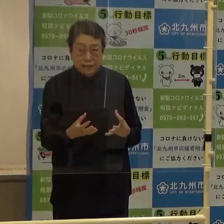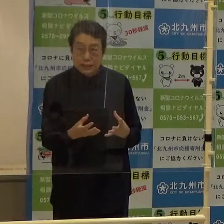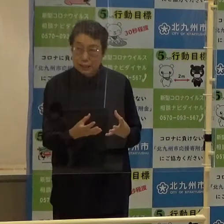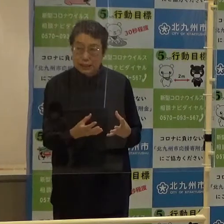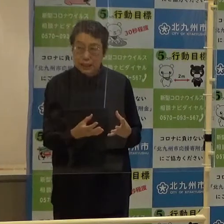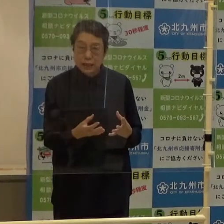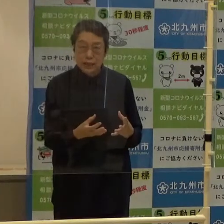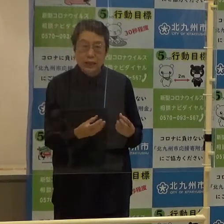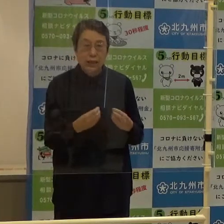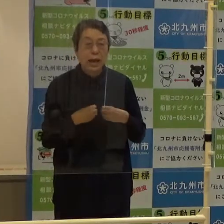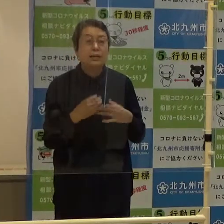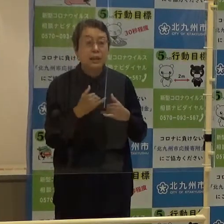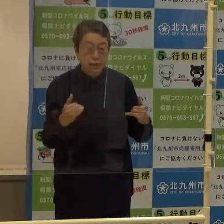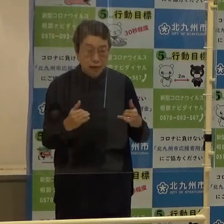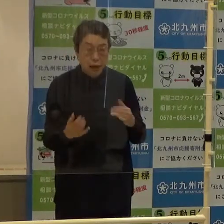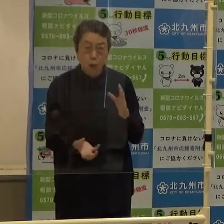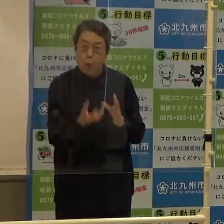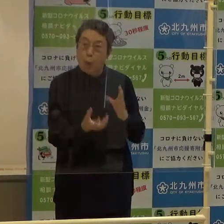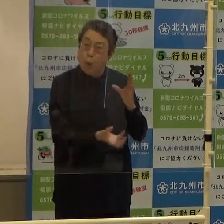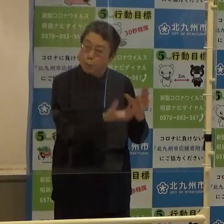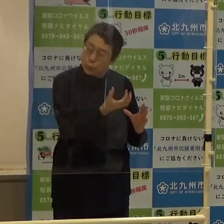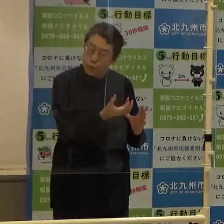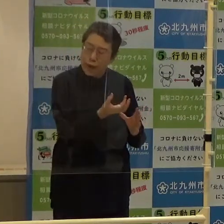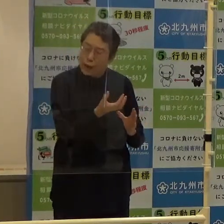という、でも